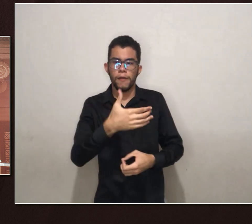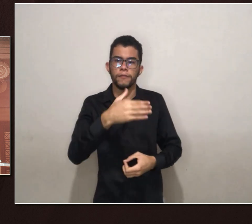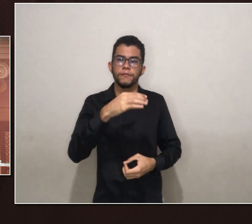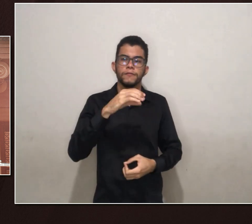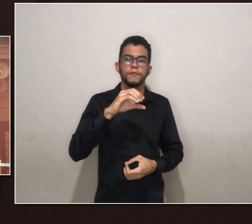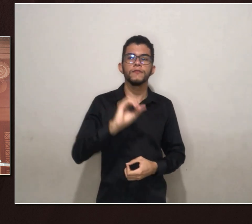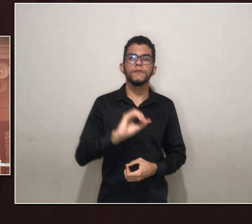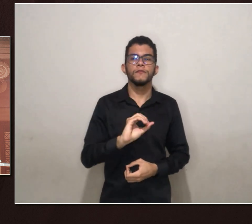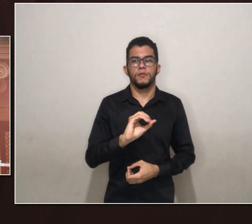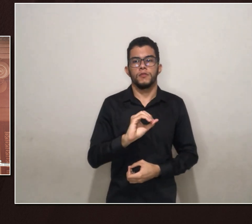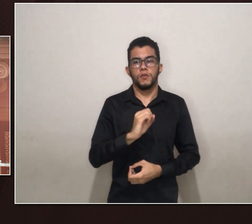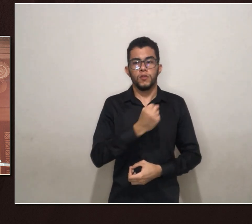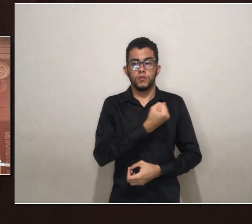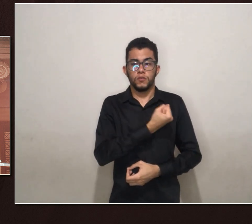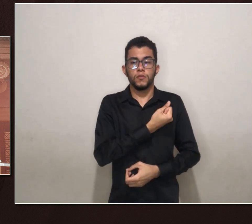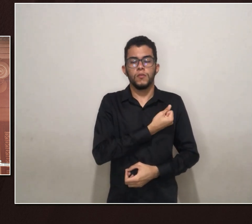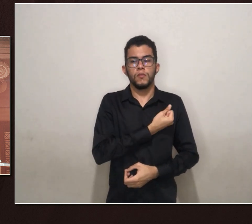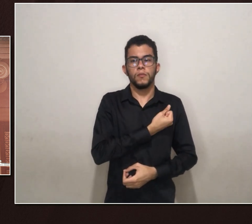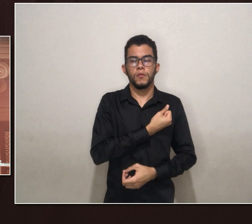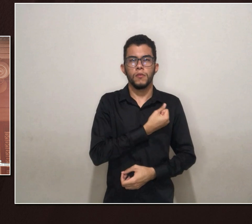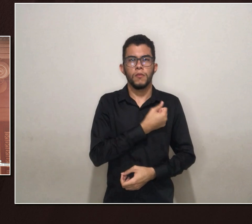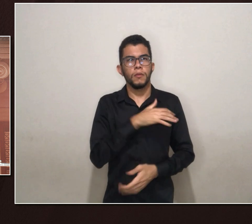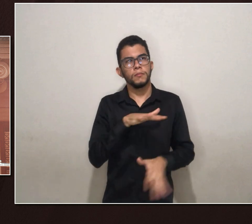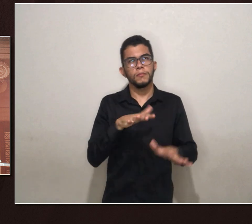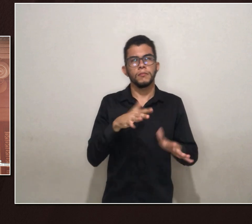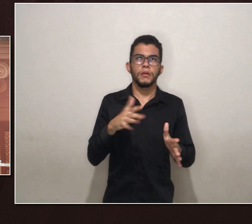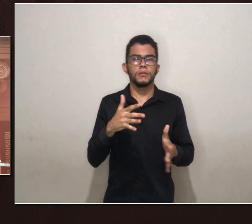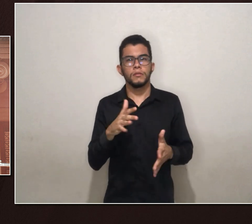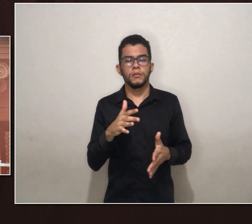teríamos, quanto?